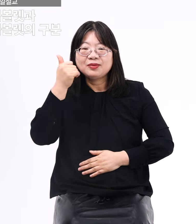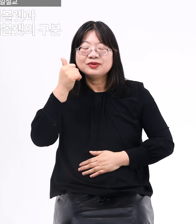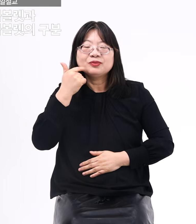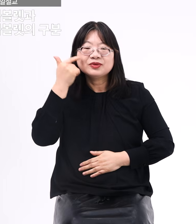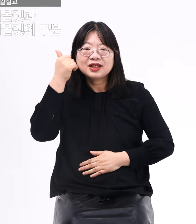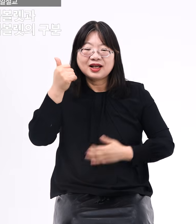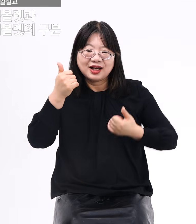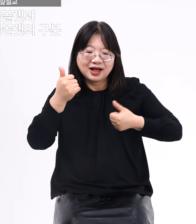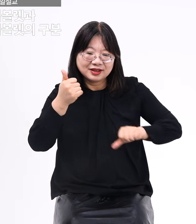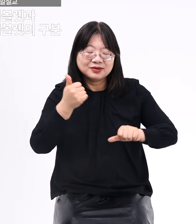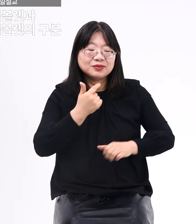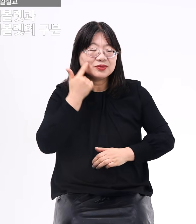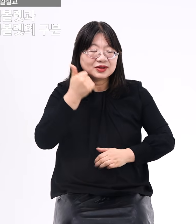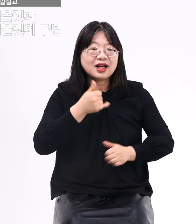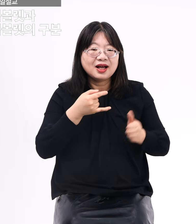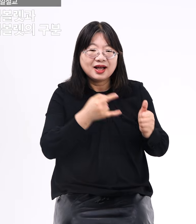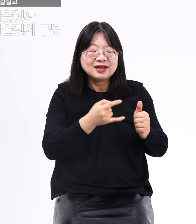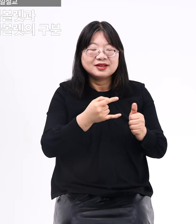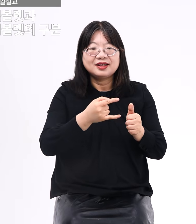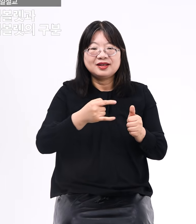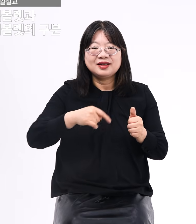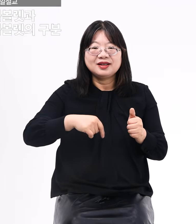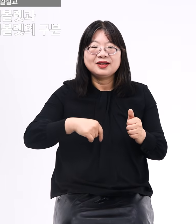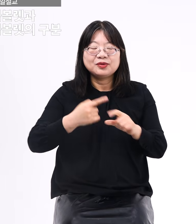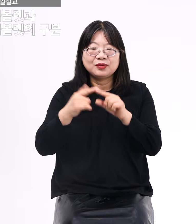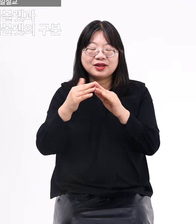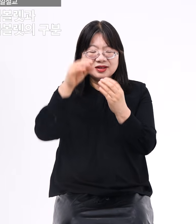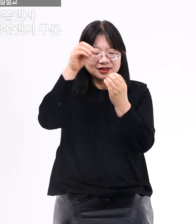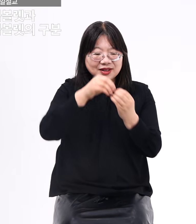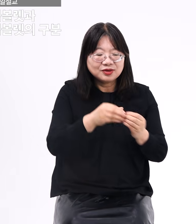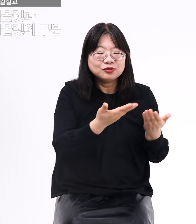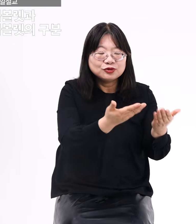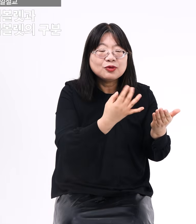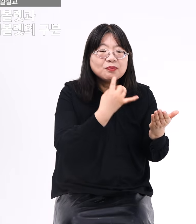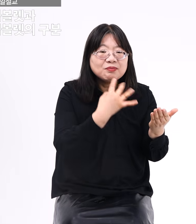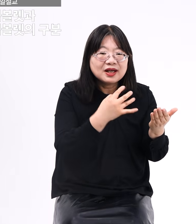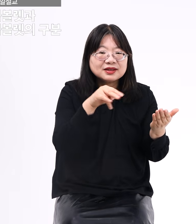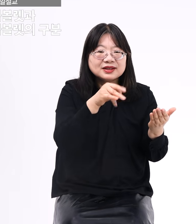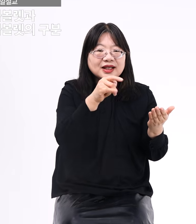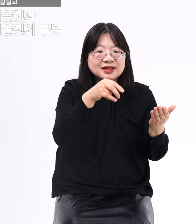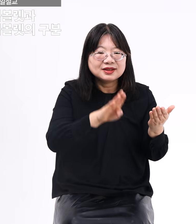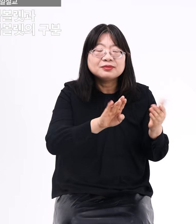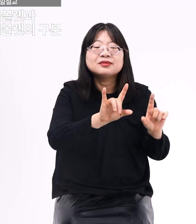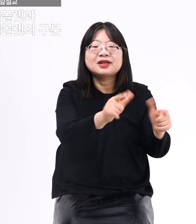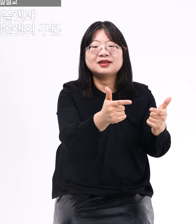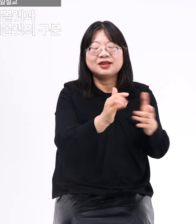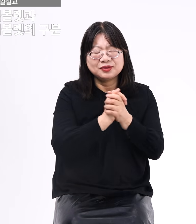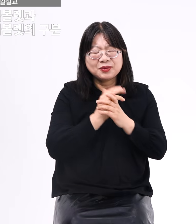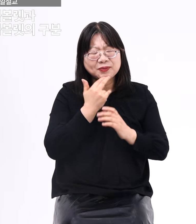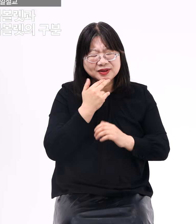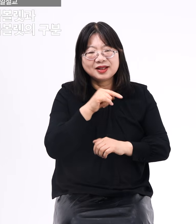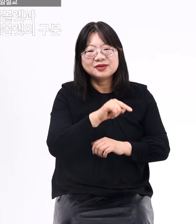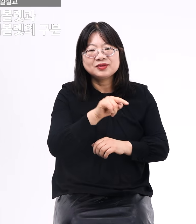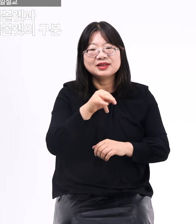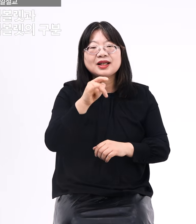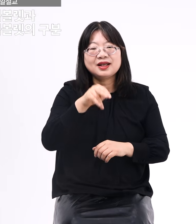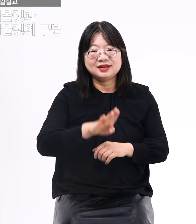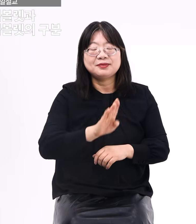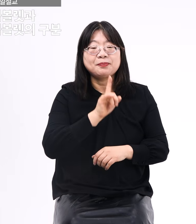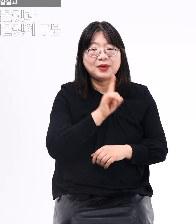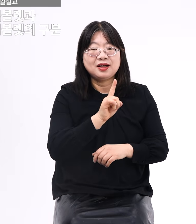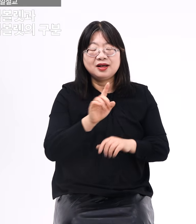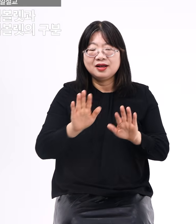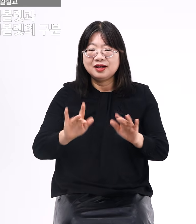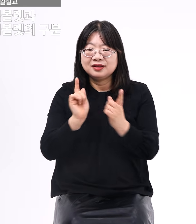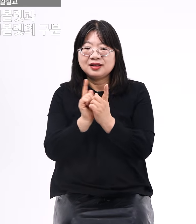자기 섬기던 교회를 물려주는 것만 세습이 아니에요. 요즘 만나는 사람마다 저한테 인사를